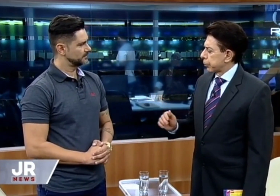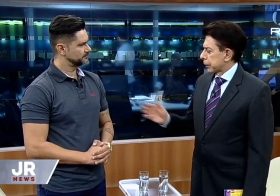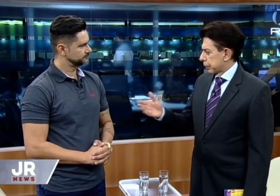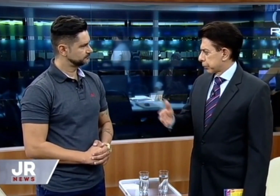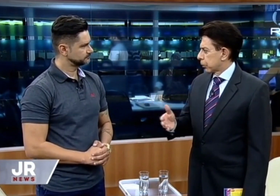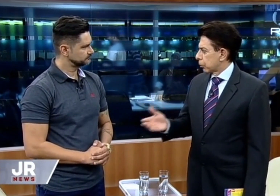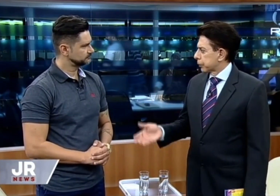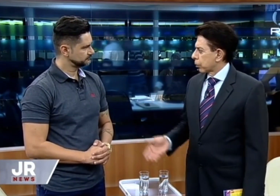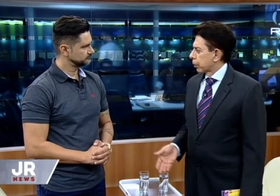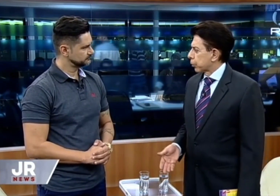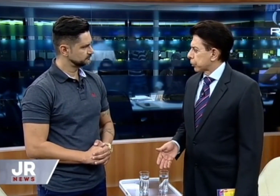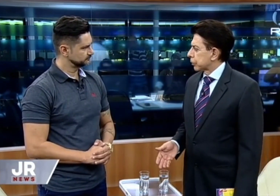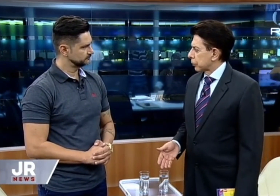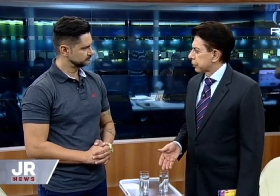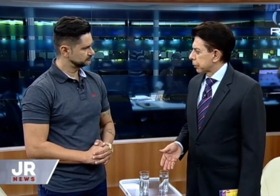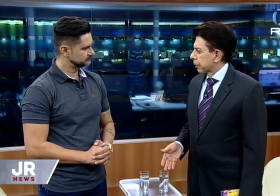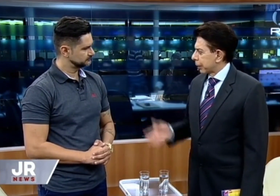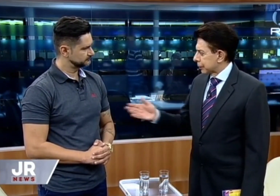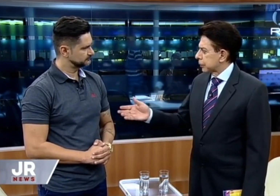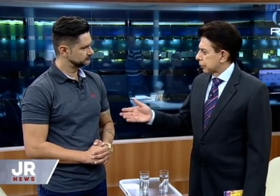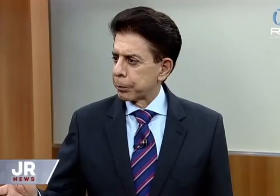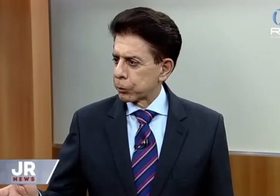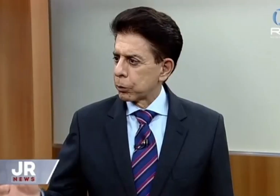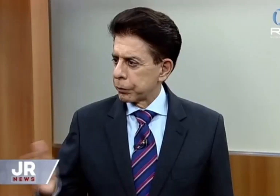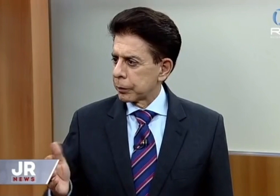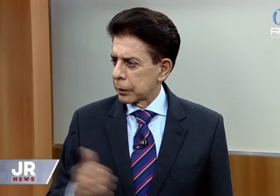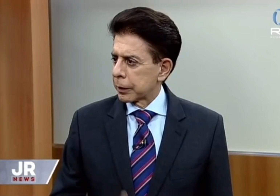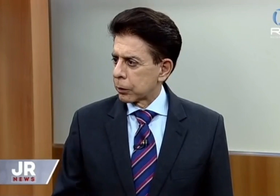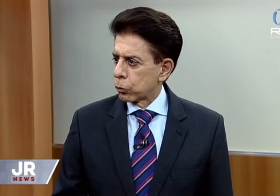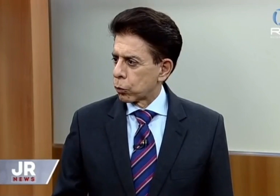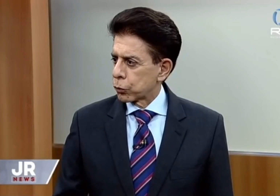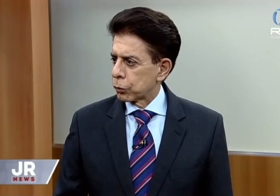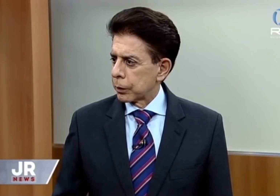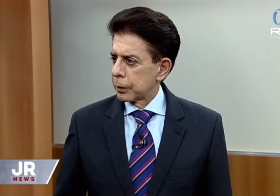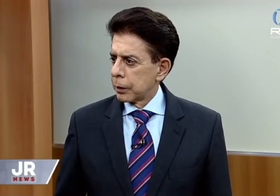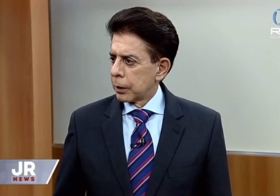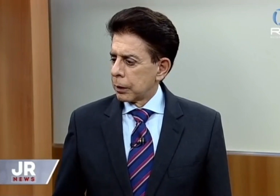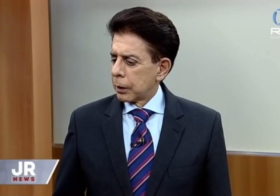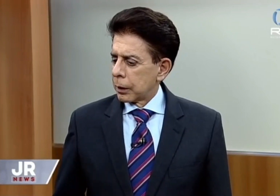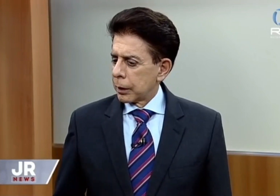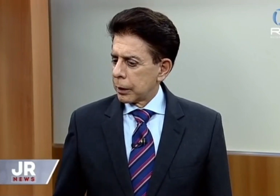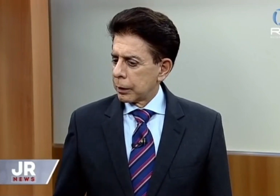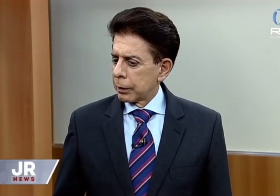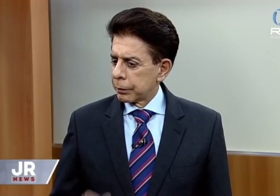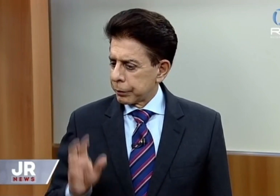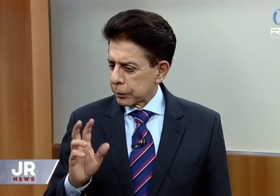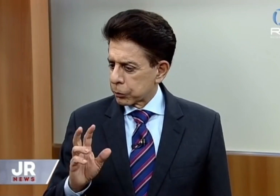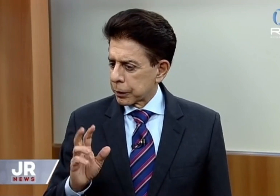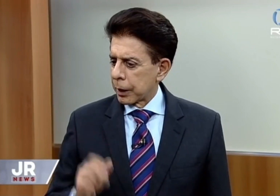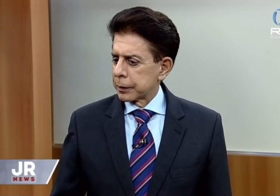por exemplo, eu contei agora porque nós temos debate e tinha uma pessoa aqui conosco, né? Fazendo sinais.